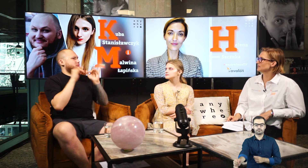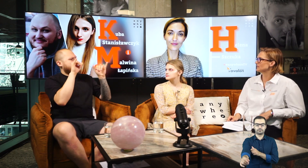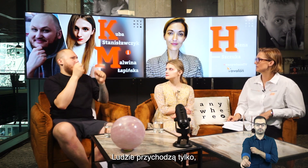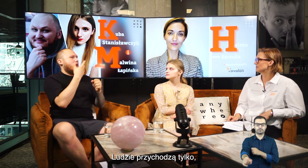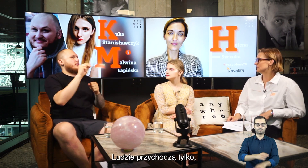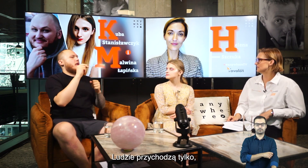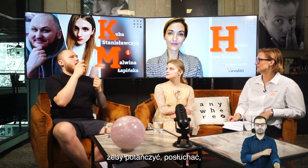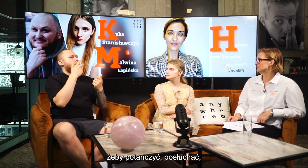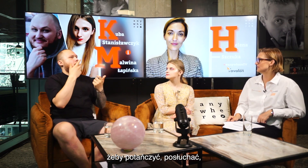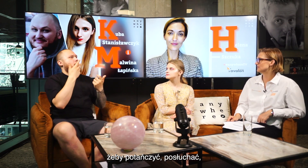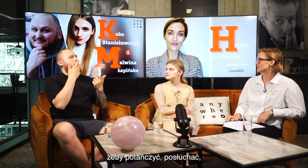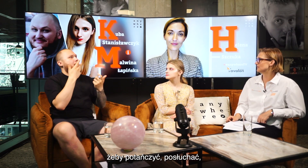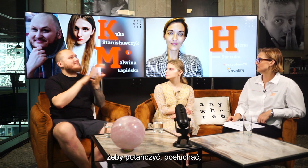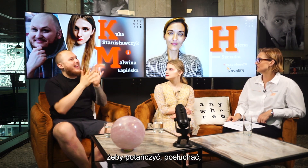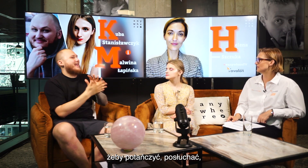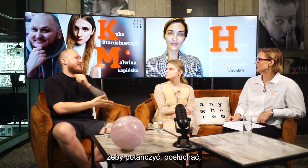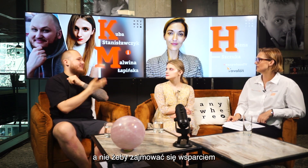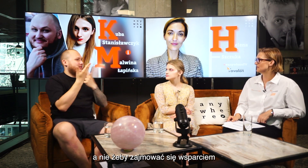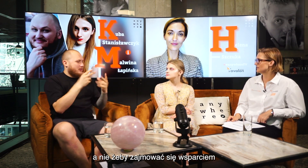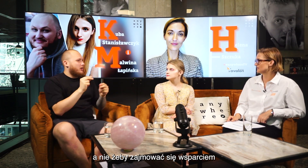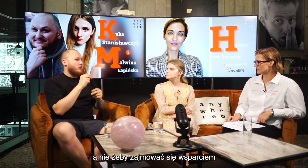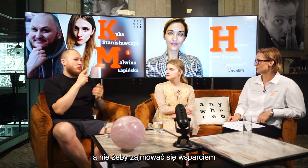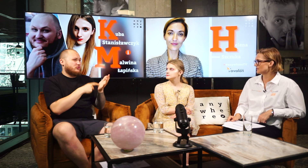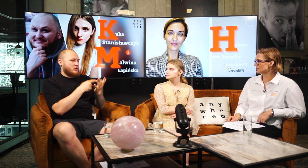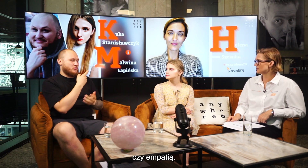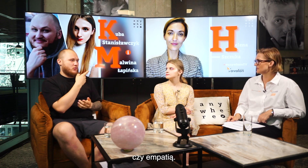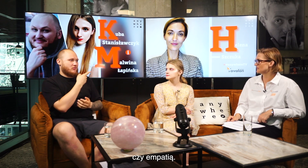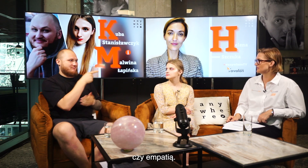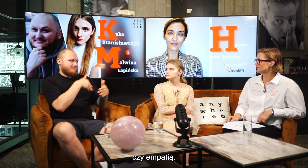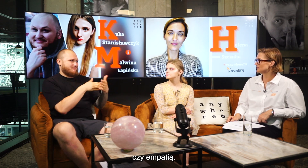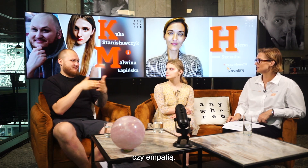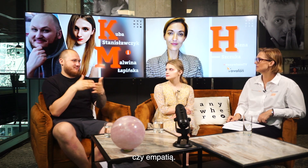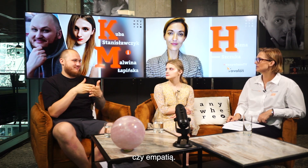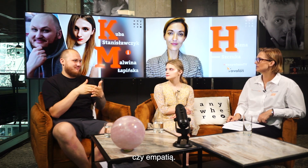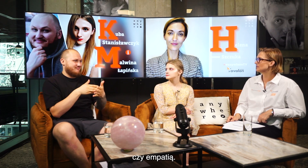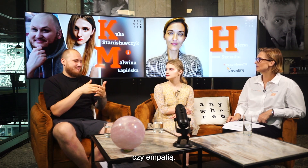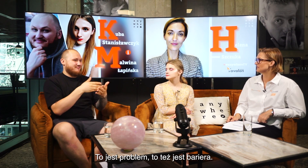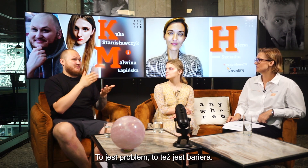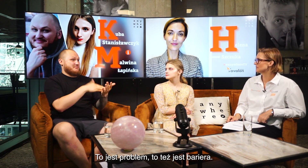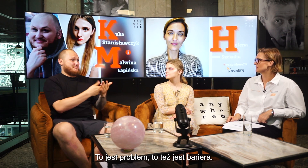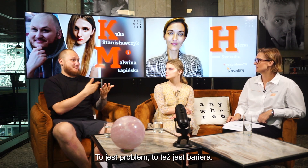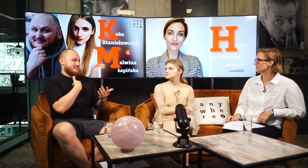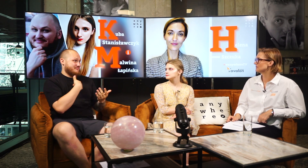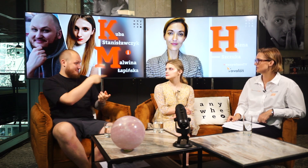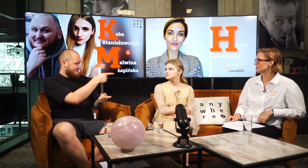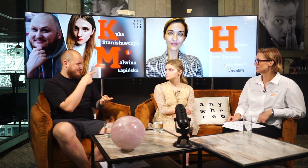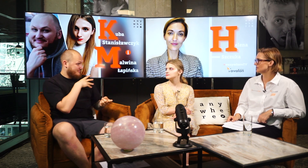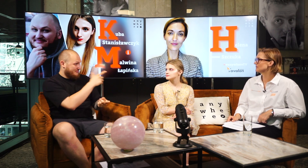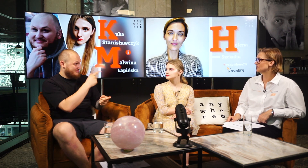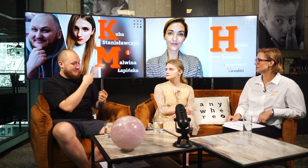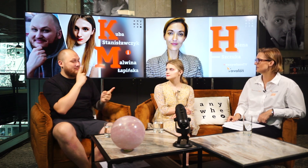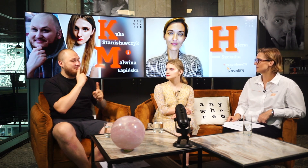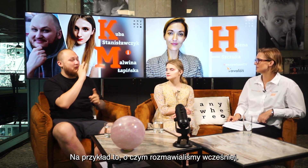muzyce. Ludzie przychodzą tylko, żeby potańczyć, posłuchać, a nie ma tego jakiegoś wzajemnego wsparcia czy empatii. I to jest problem, to też jest bariera.